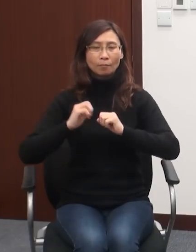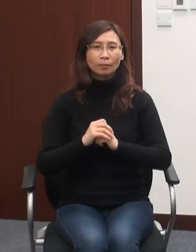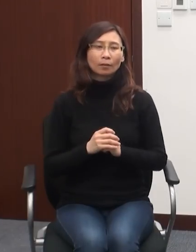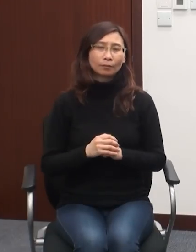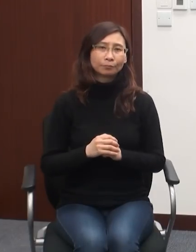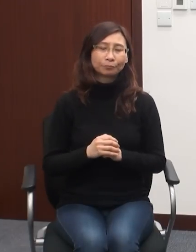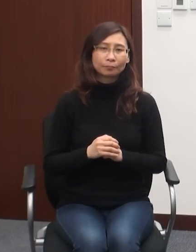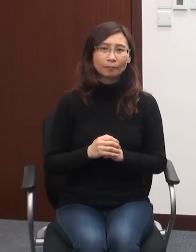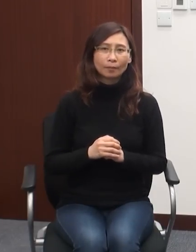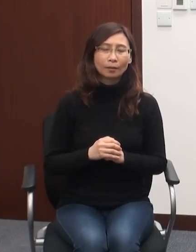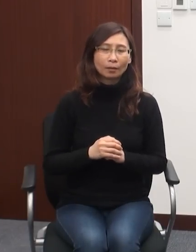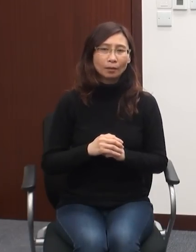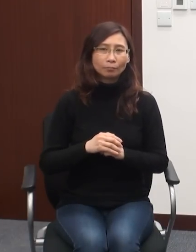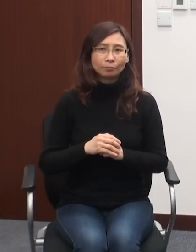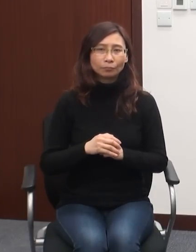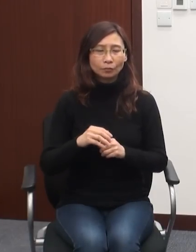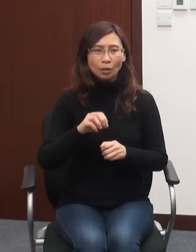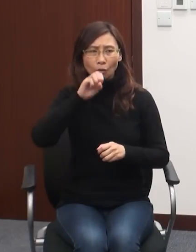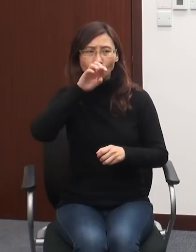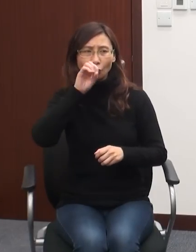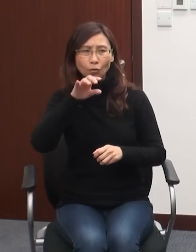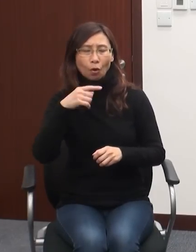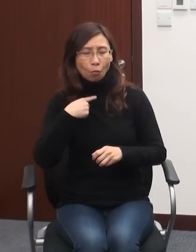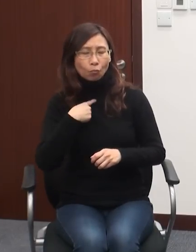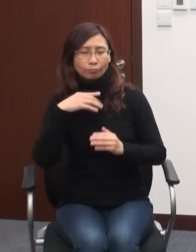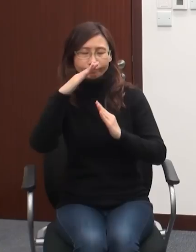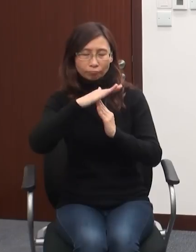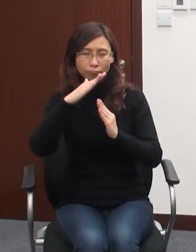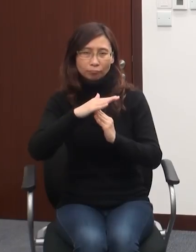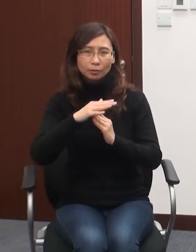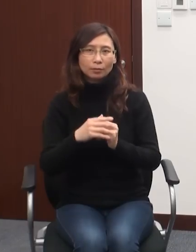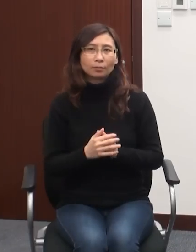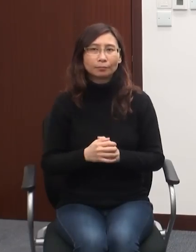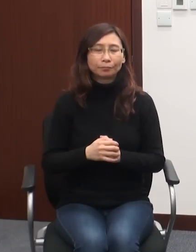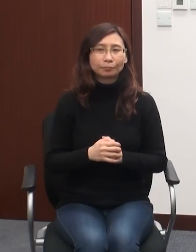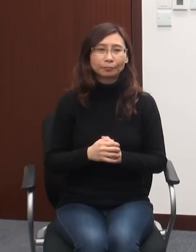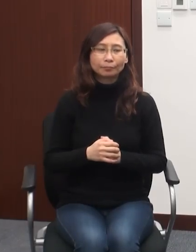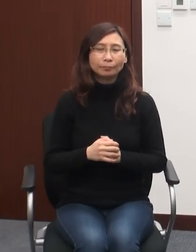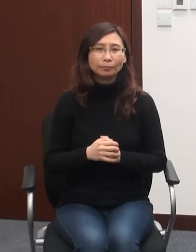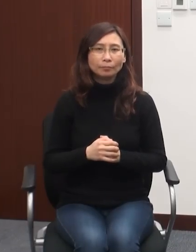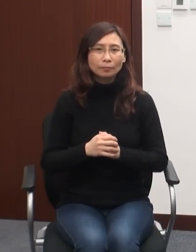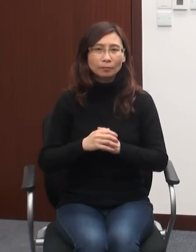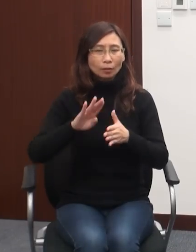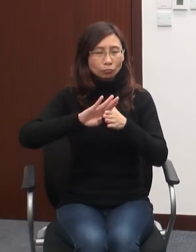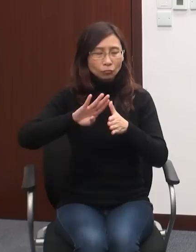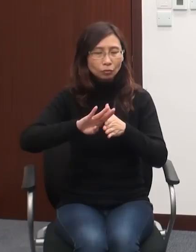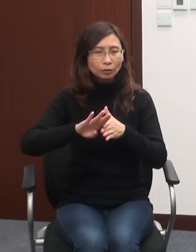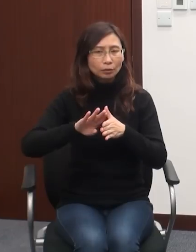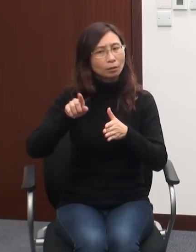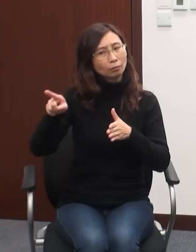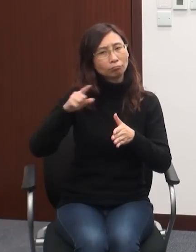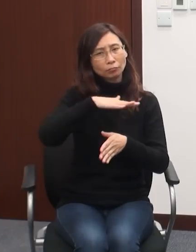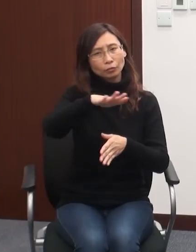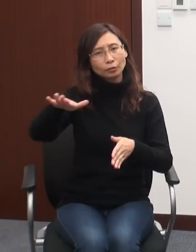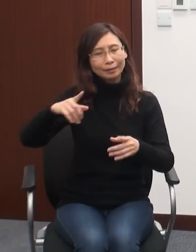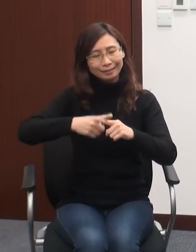即係有一個 margin utility 嘅，即係越講得多咧， 或者停滯嘅，其實 係啦，嗰、那個成效越細啊嘛。咁所以咧，佢哋如果真係